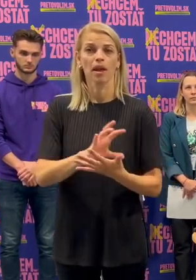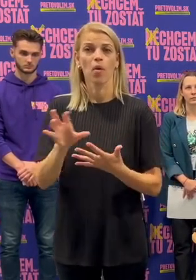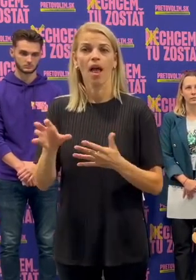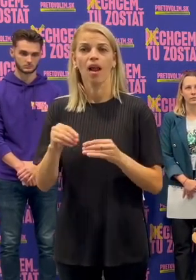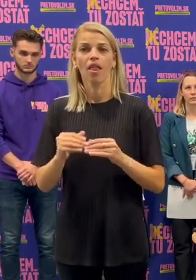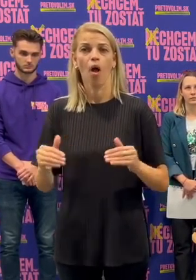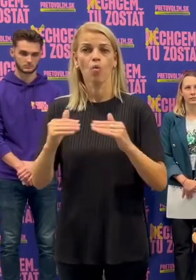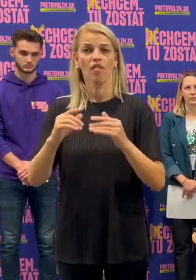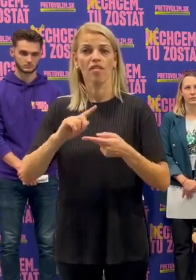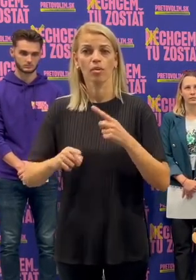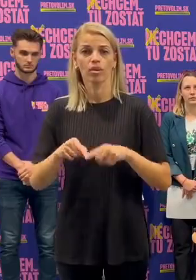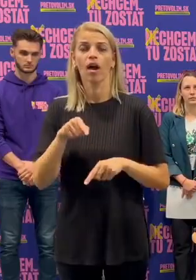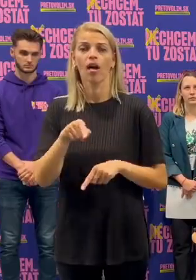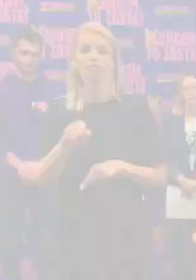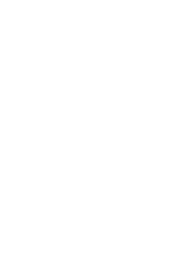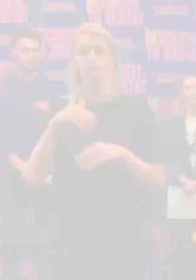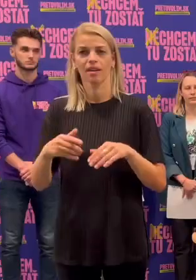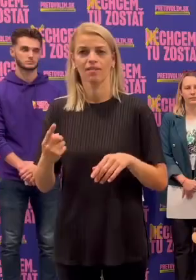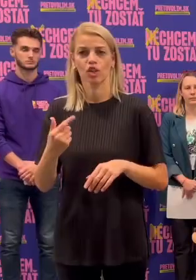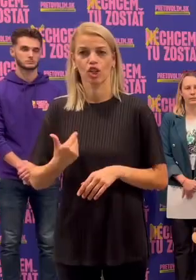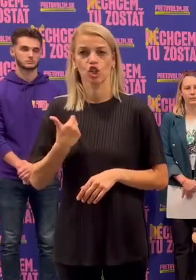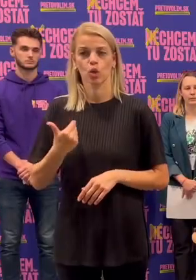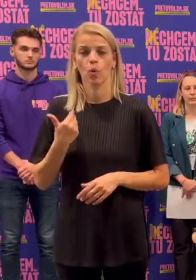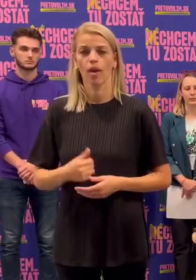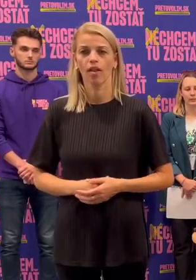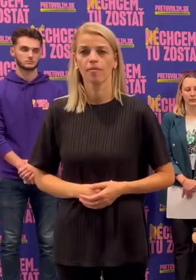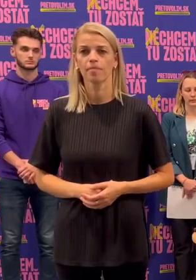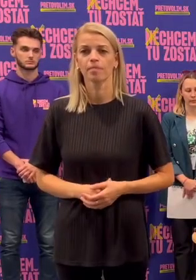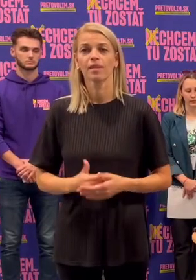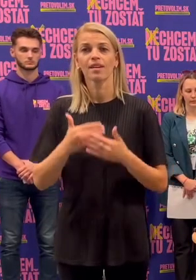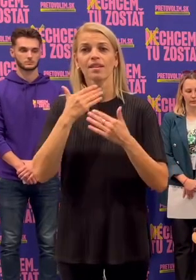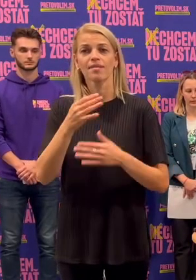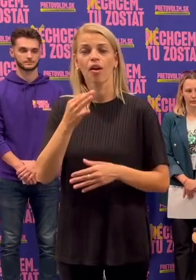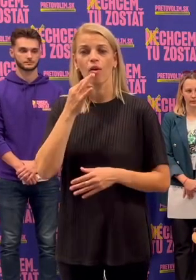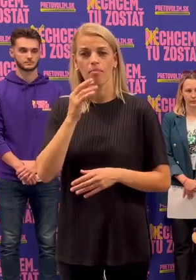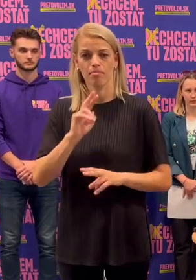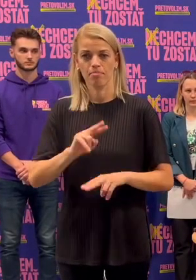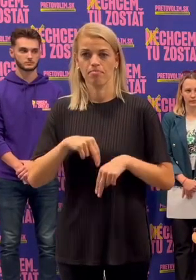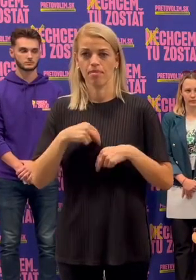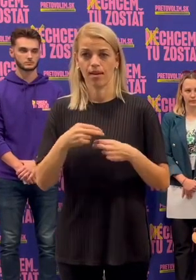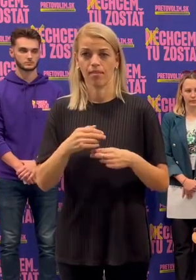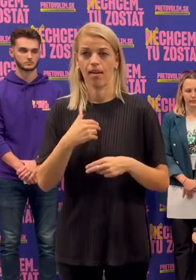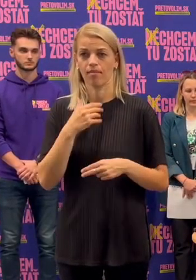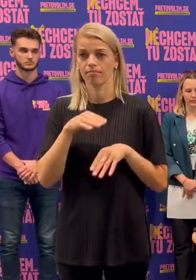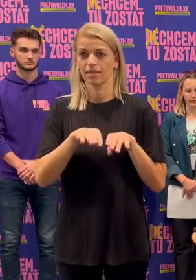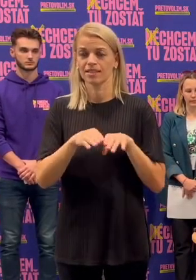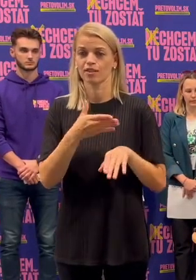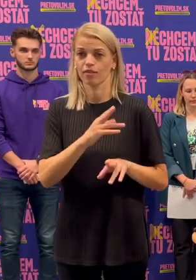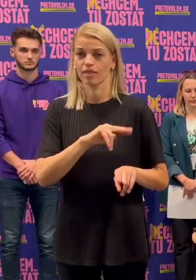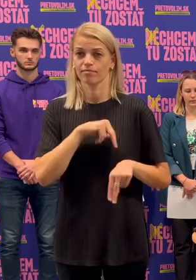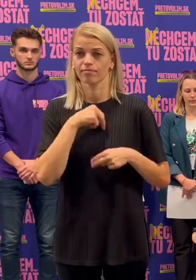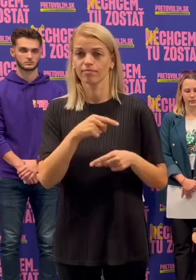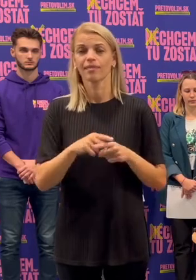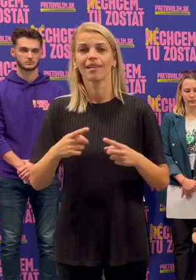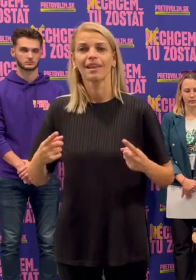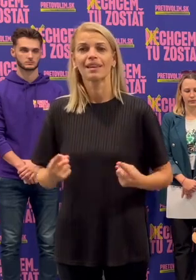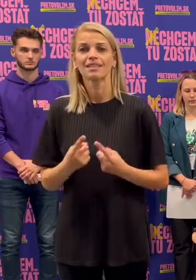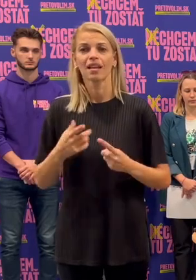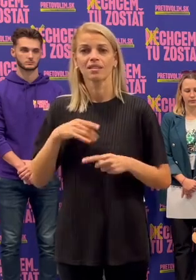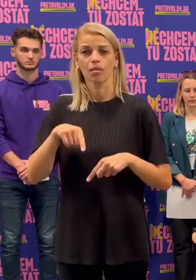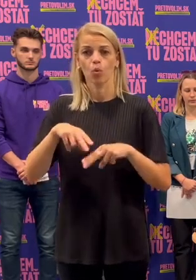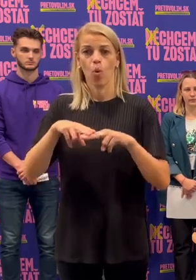úrovni v politike, tak to malo úspech. Ďakujem pekne aj za to, že tu môžem byť, aj pánovi ministrovi za pozvanie. Aj iniciatíve chcem tu